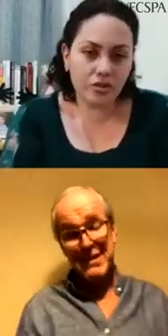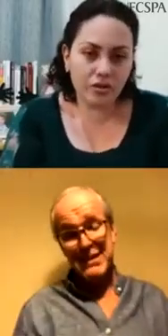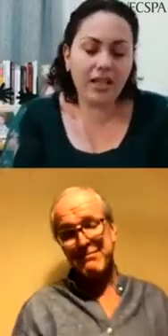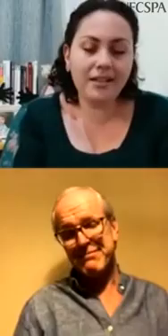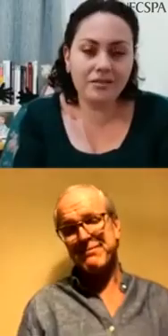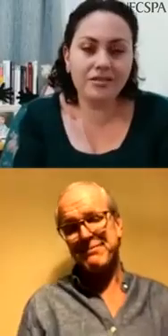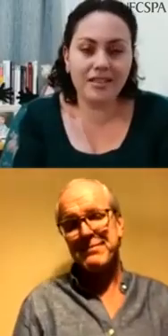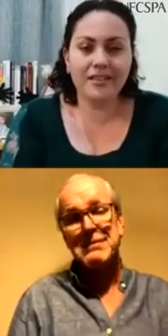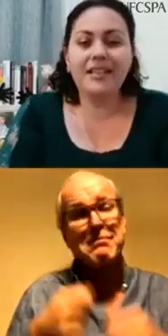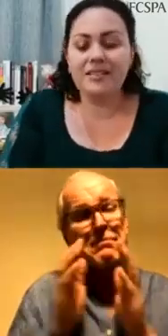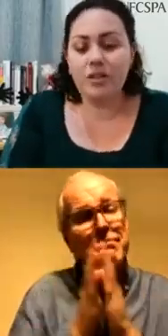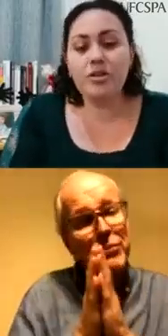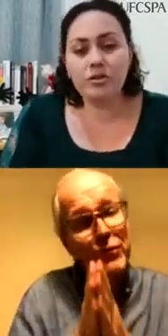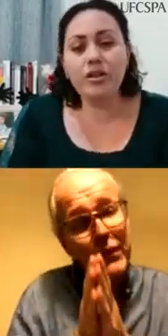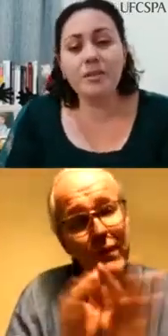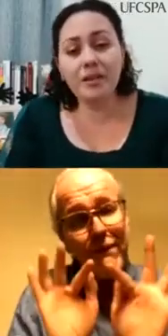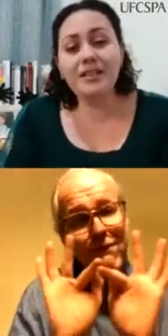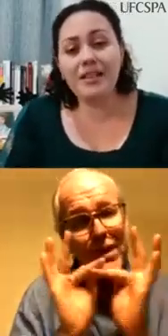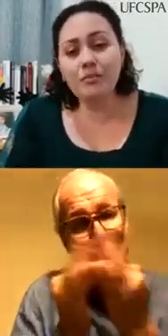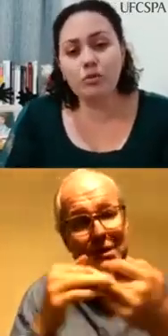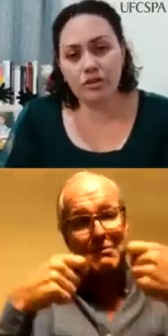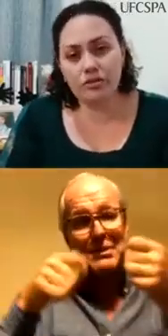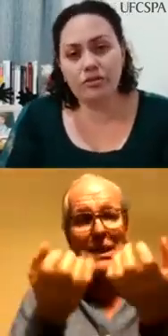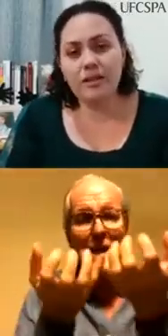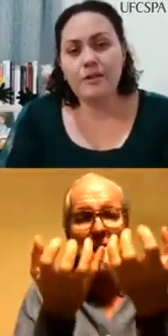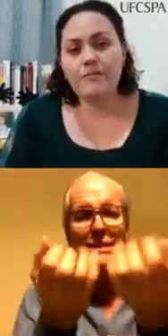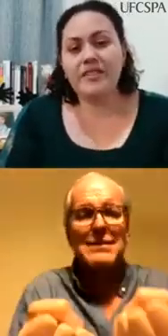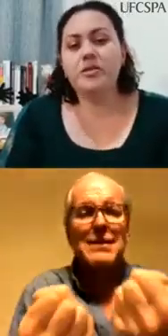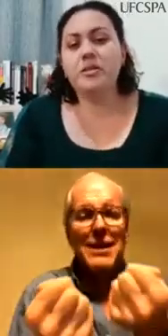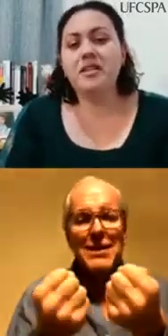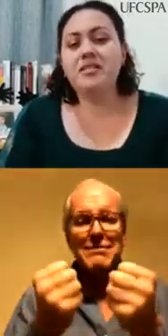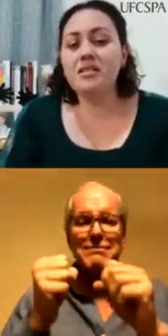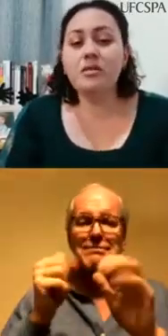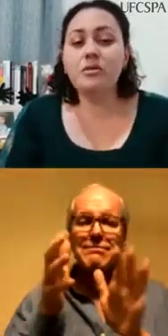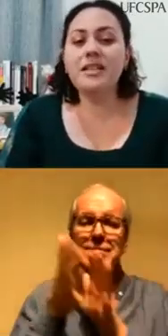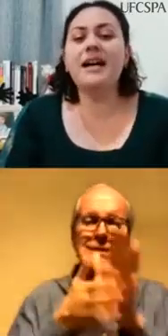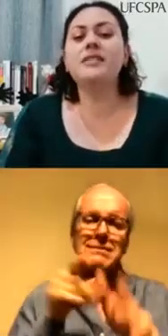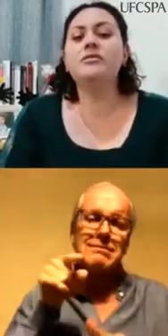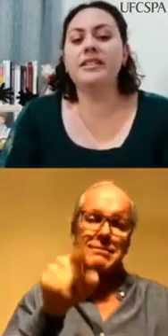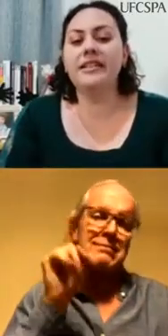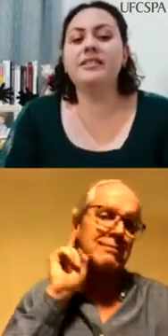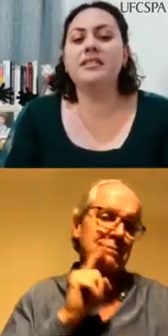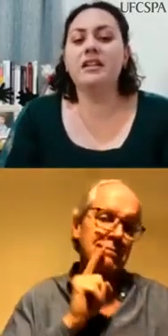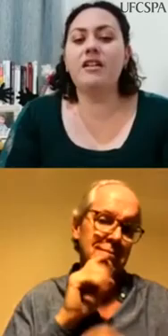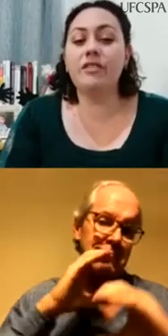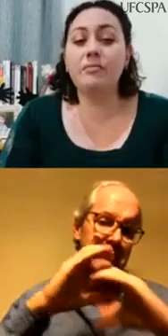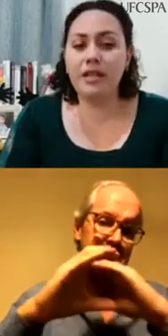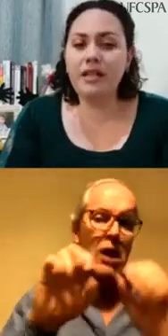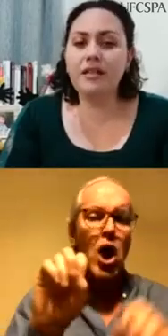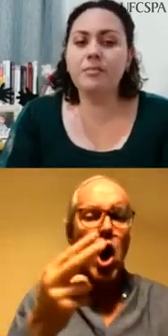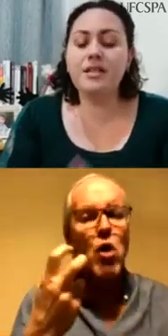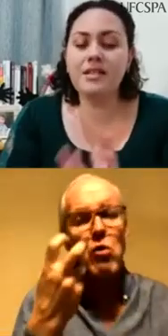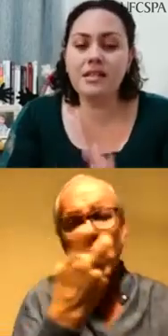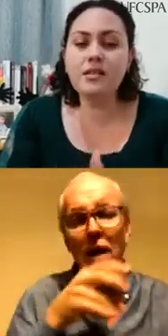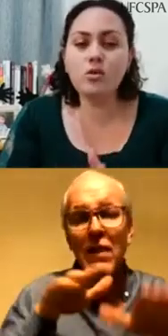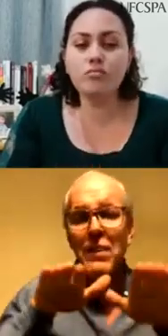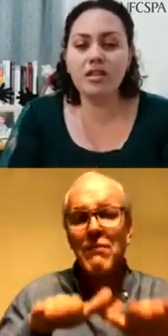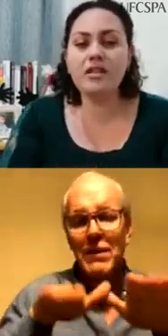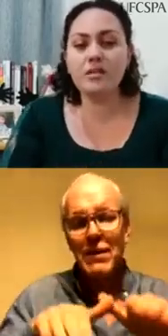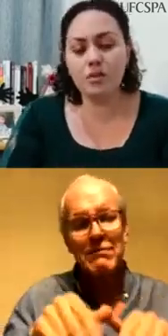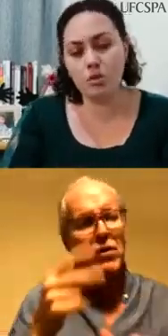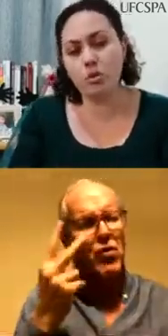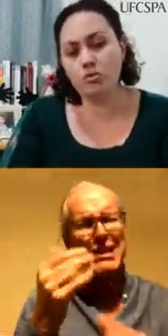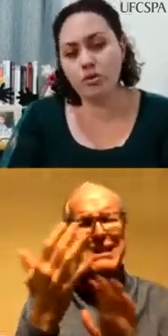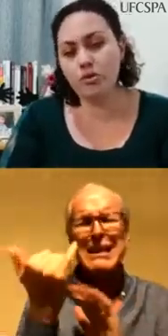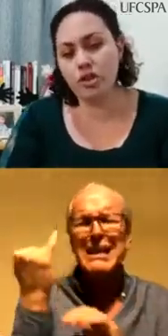totalmente isolado, né? Então, isso vai depender muito. Então, também tem que ter cuidado, né? A família precisa assumir